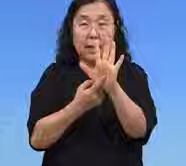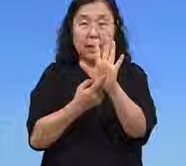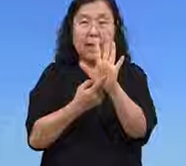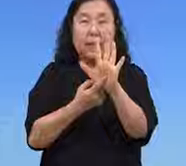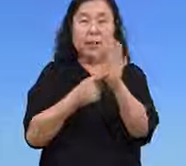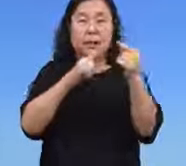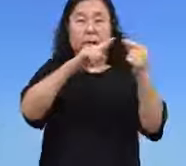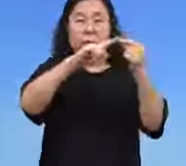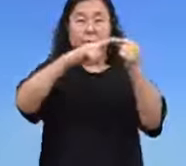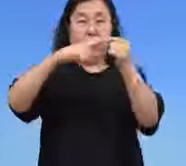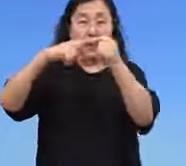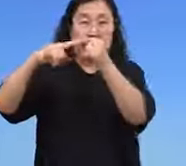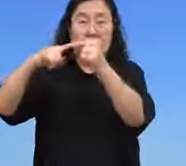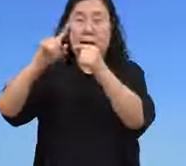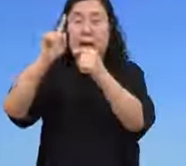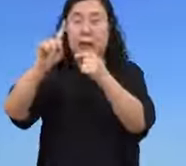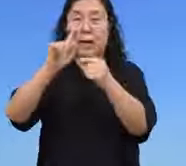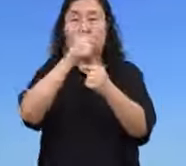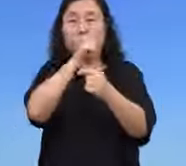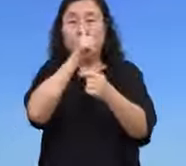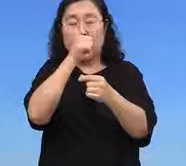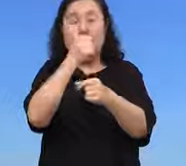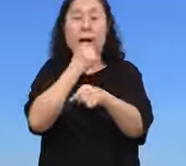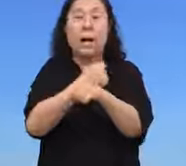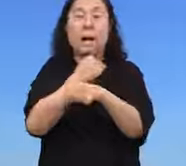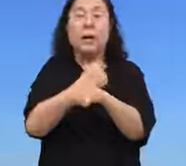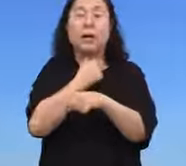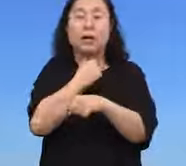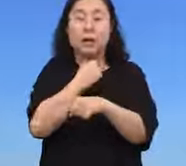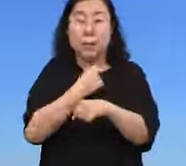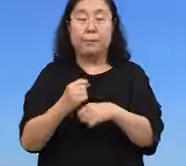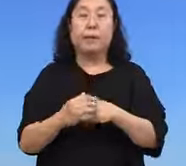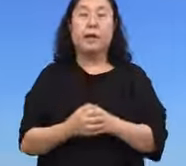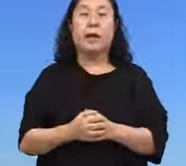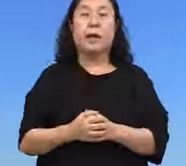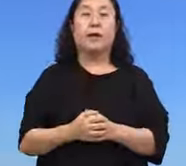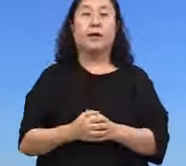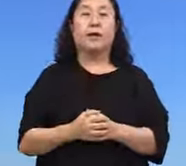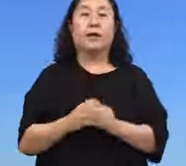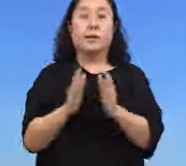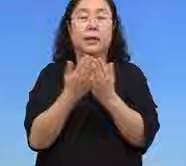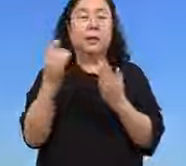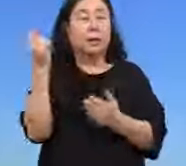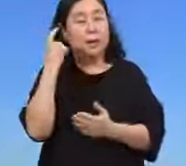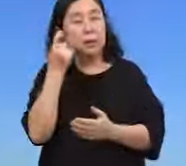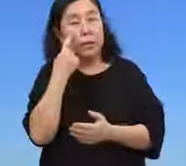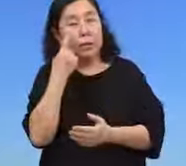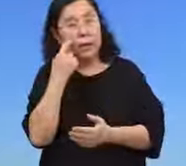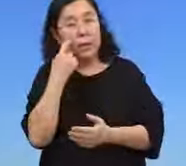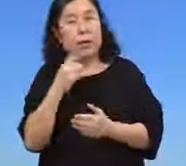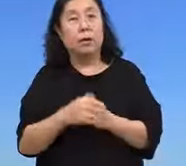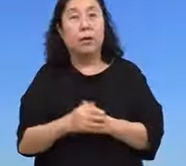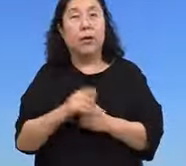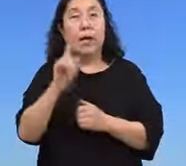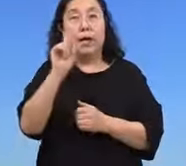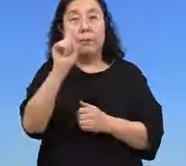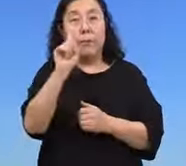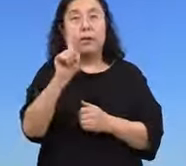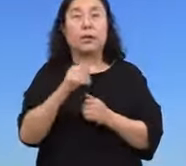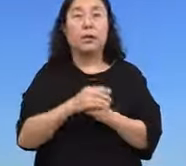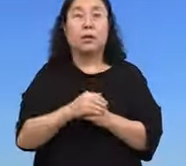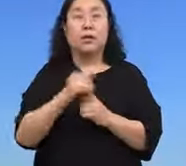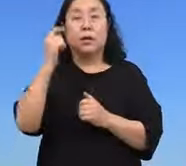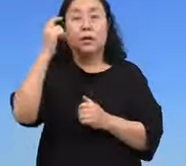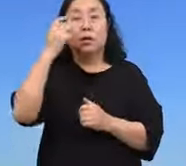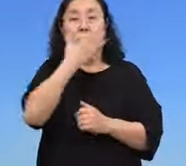이 찬양을 마무리로 부르면서 정리하기 원하는데 이 내용을 한번 읽어드리겠습니다. 들어보십시오. 한